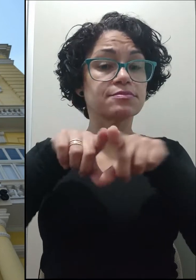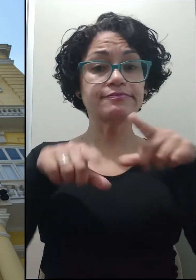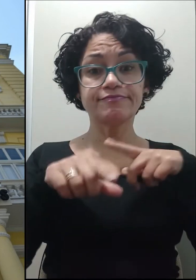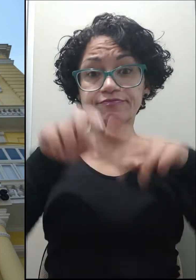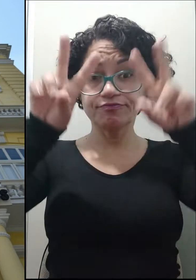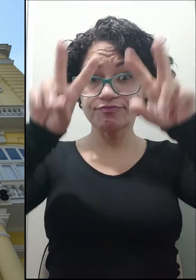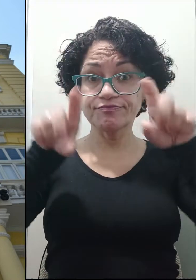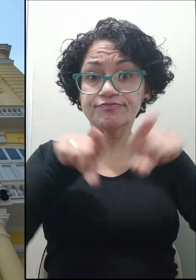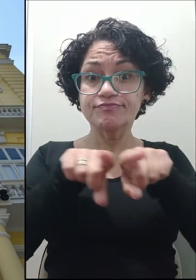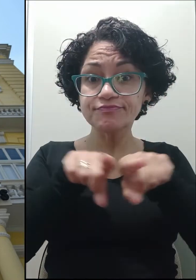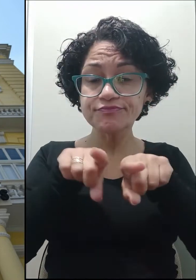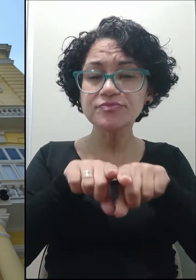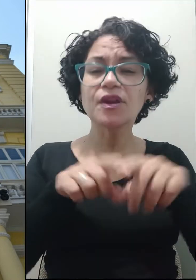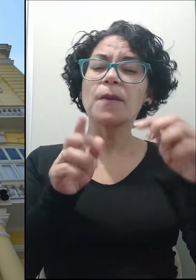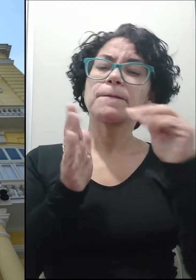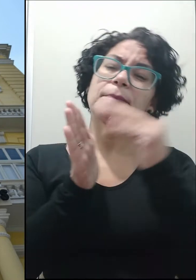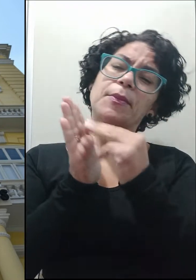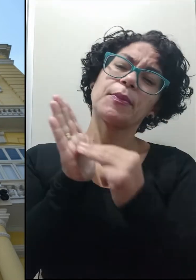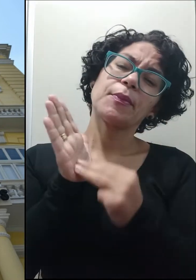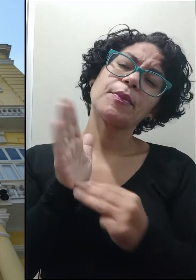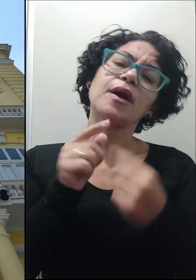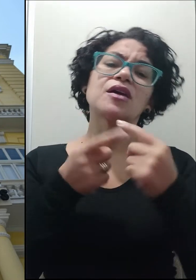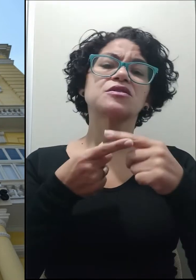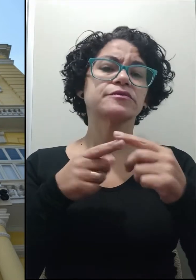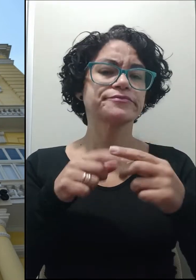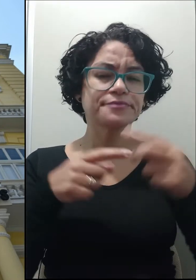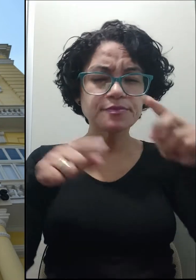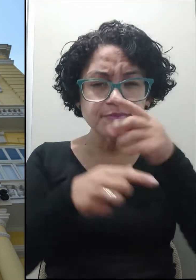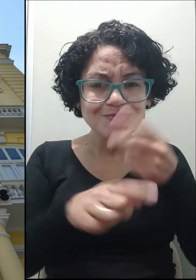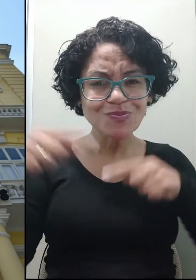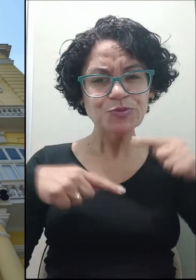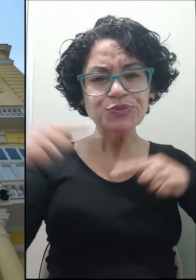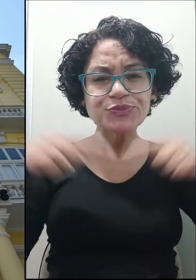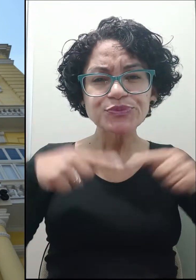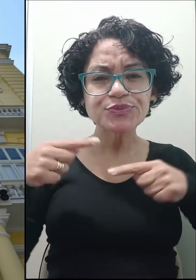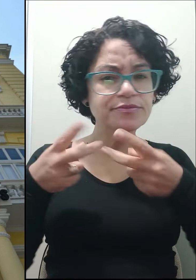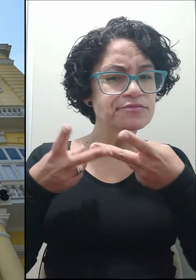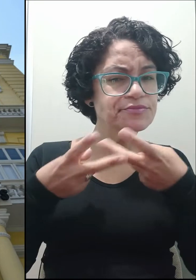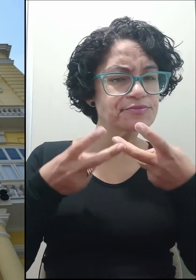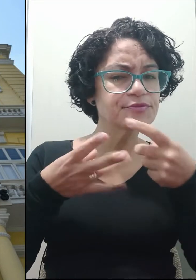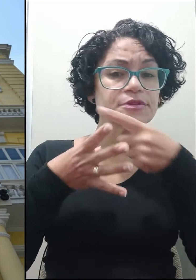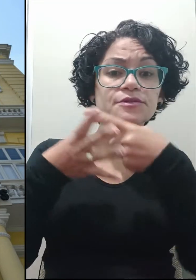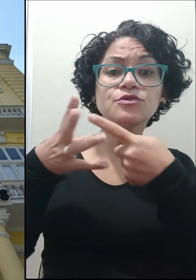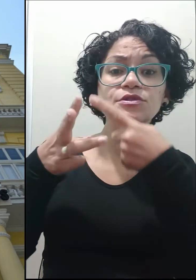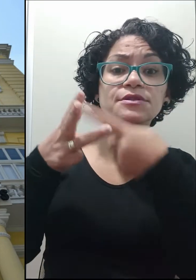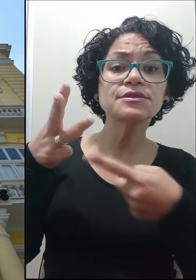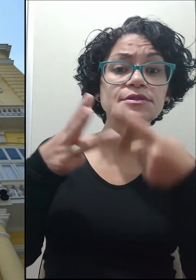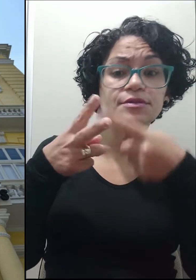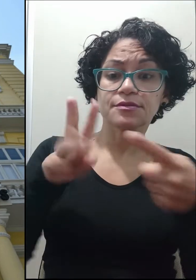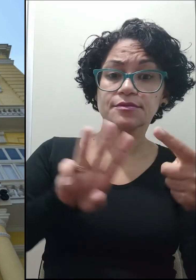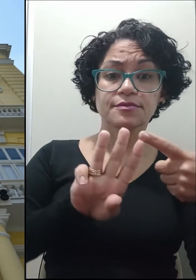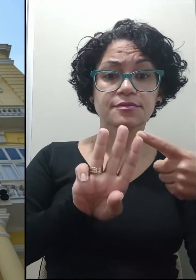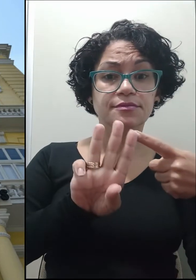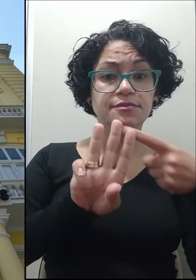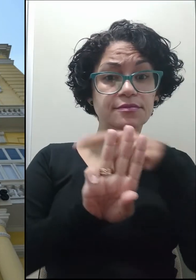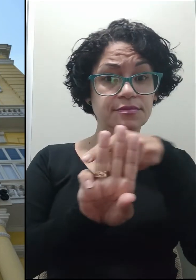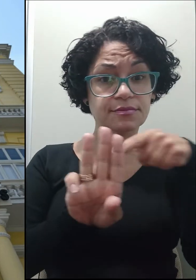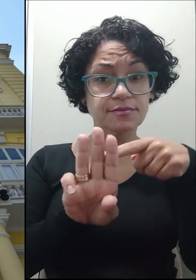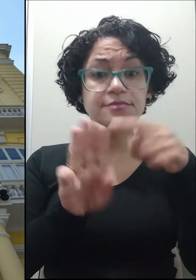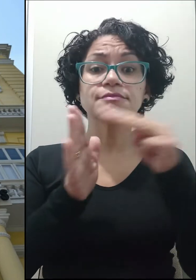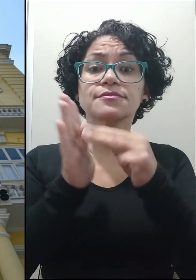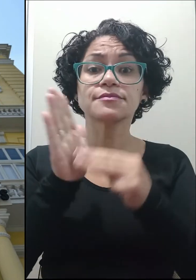temas propostos, discutiram-se e analisaram-se 3 métodos distintos